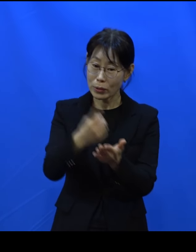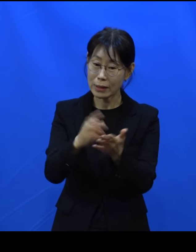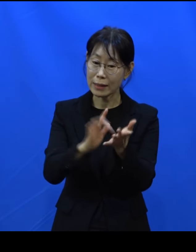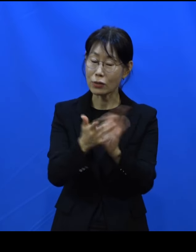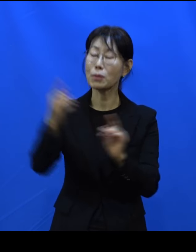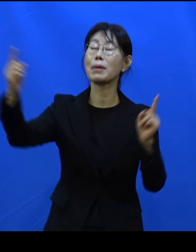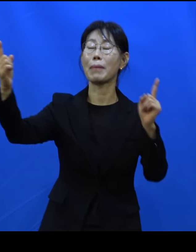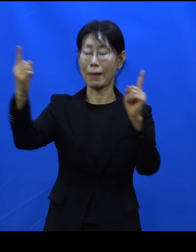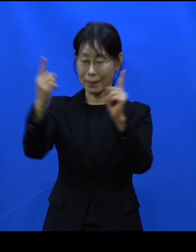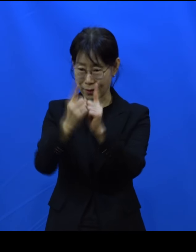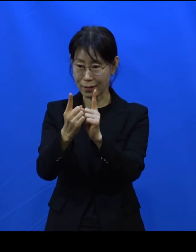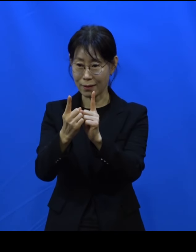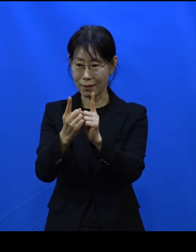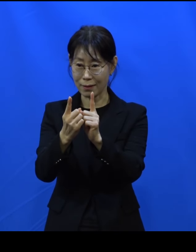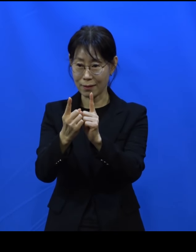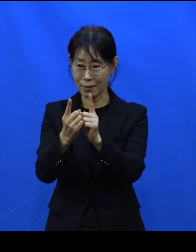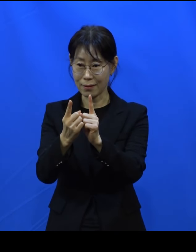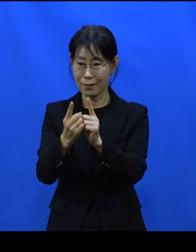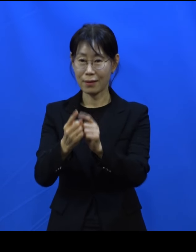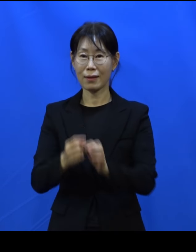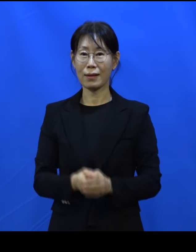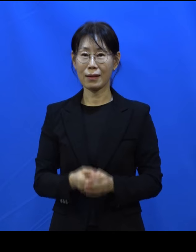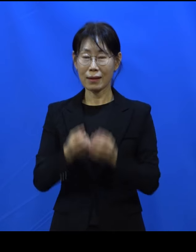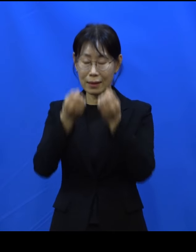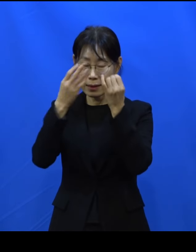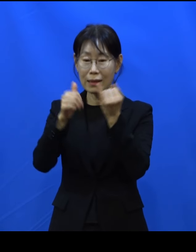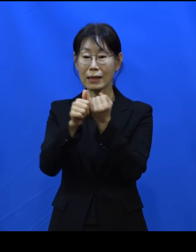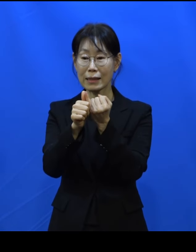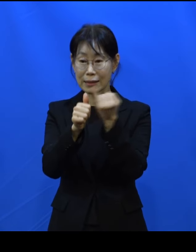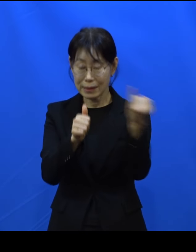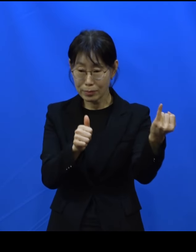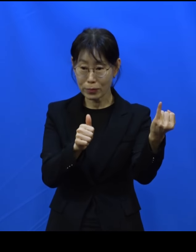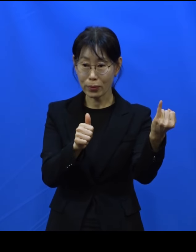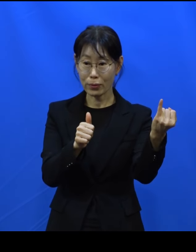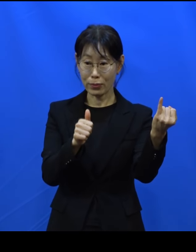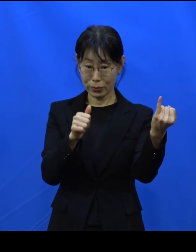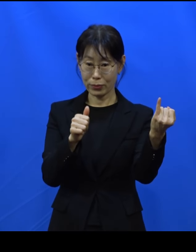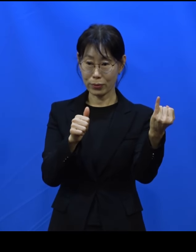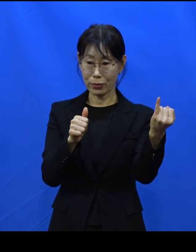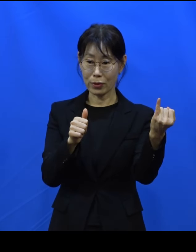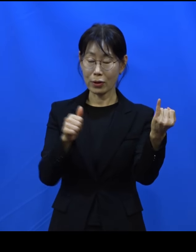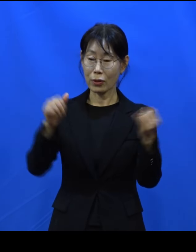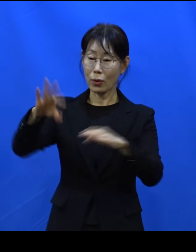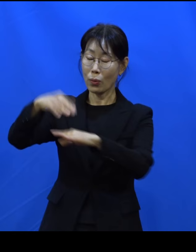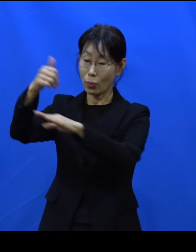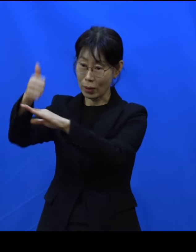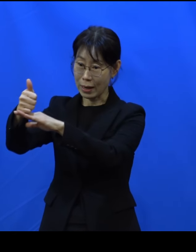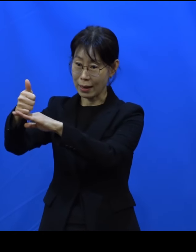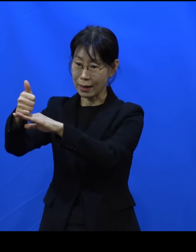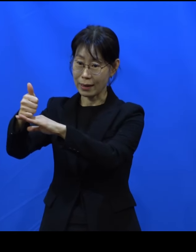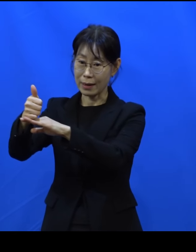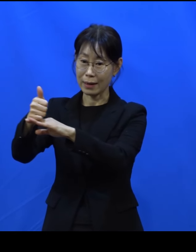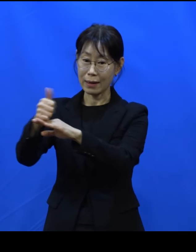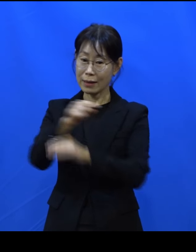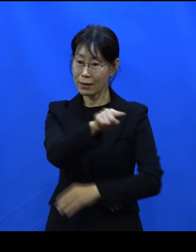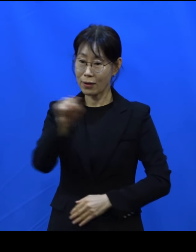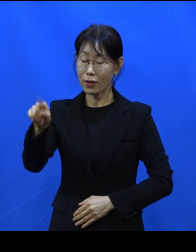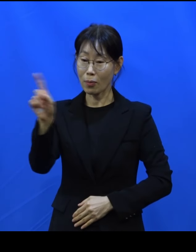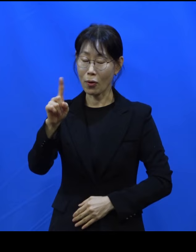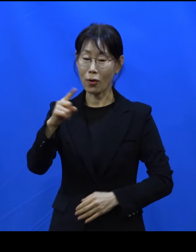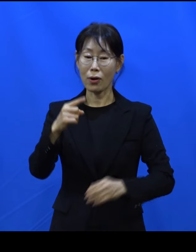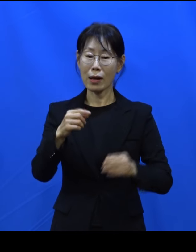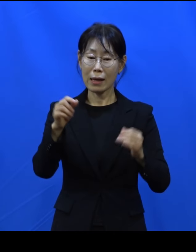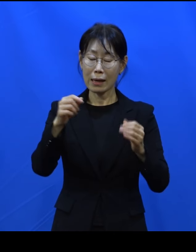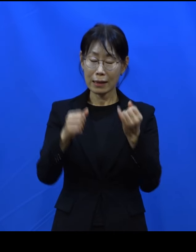미래의 그리스도의 신부된 교회와 그리스도와의 공중 혼인 예식을 말합니다. 그런 의미에서 오늘